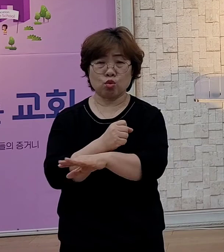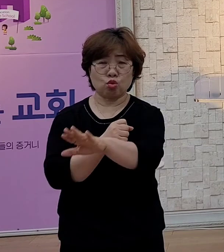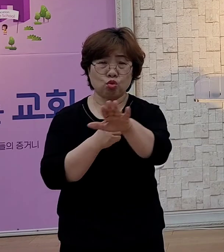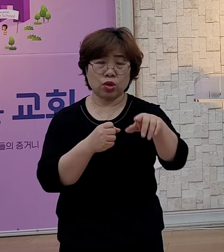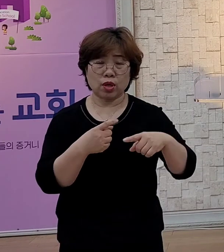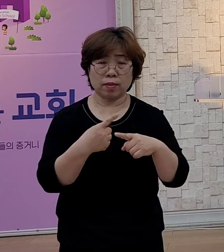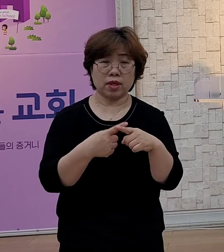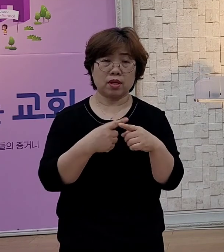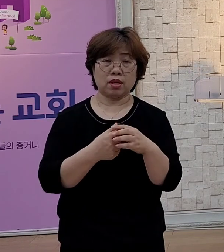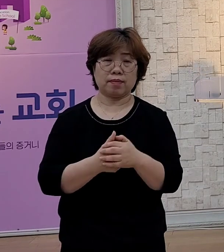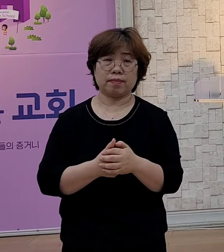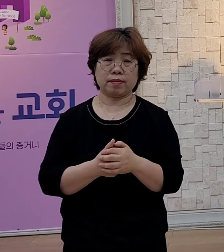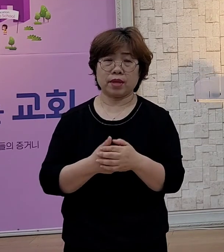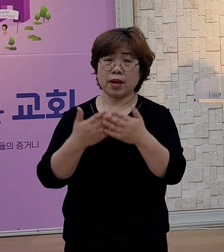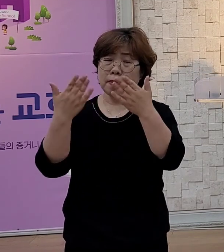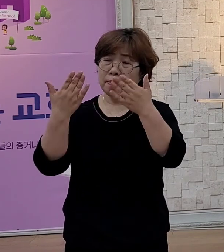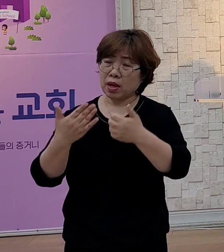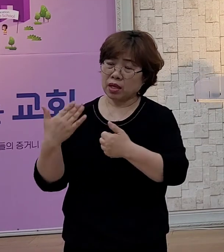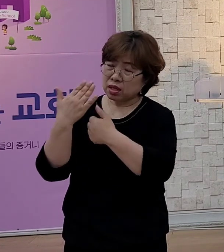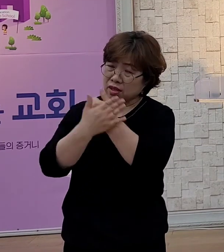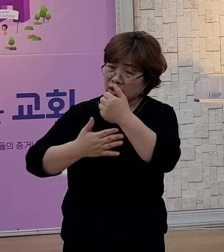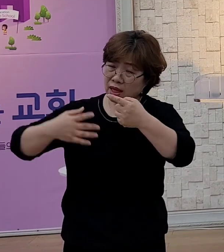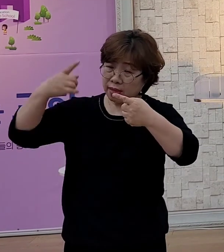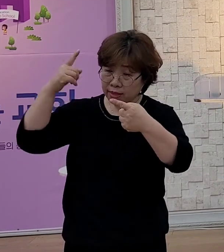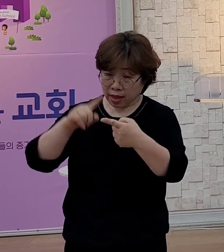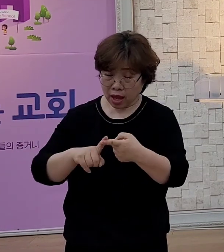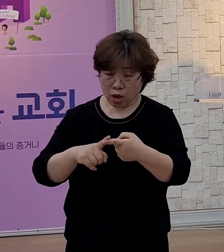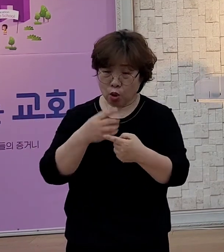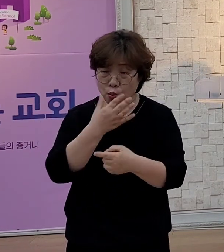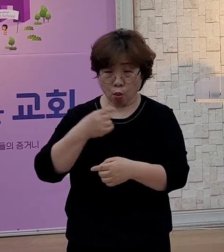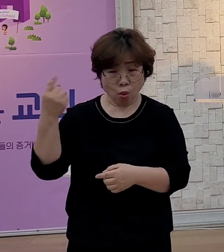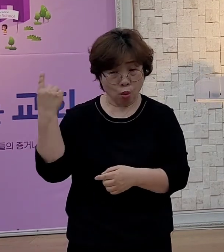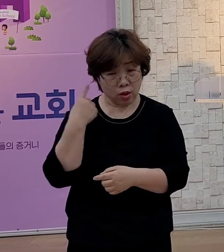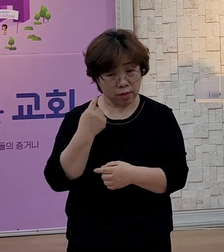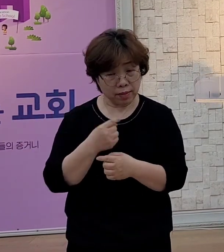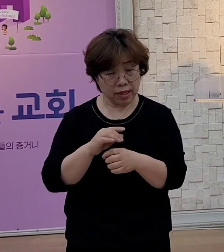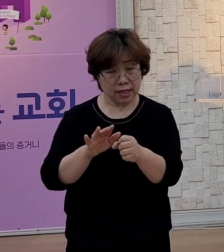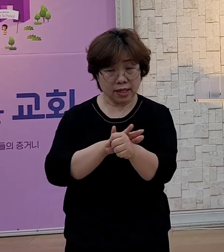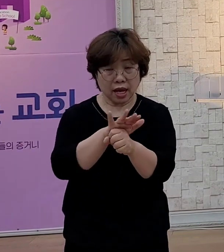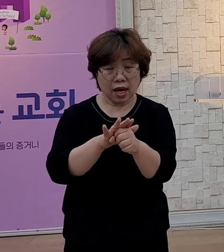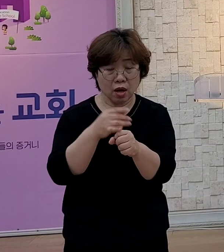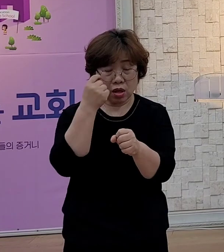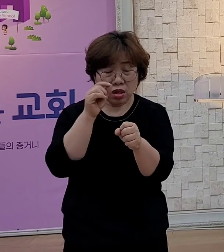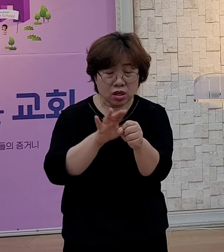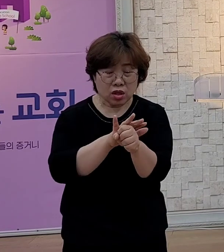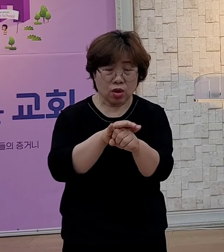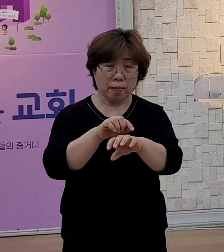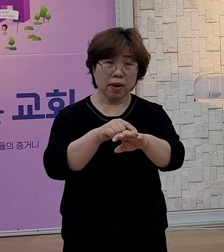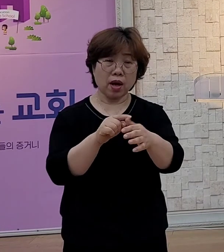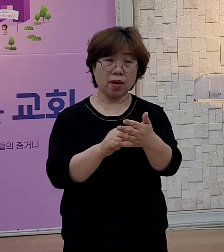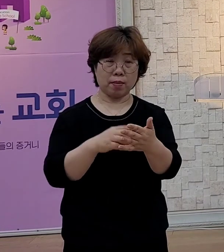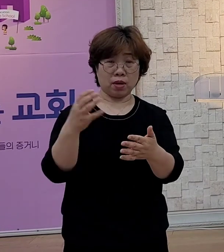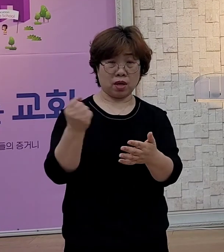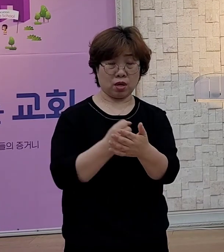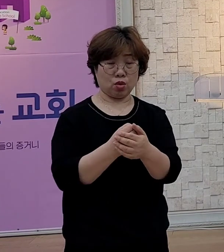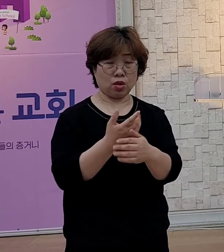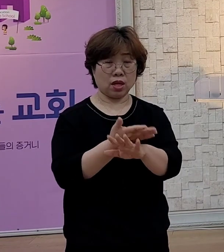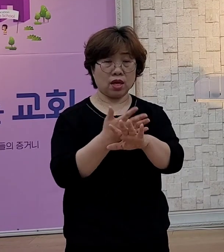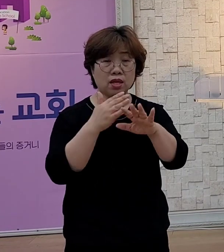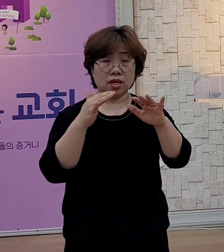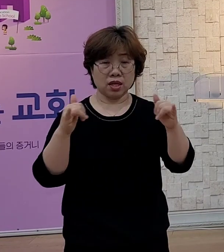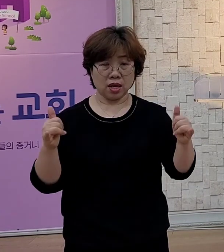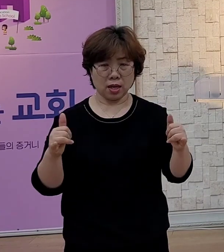마찬가지, 그 받은 은혜대로 그 복음의 사랑과 긍휼의 마음을 가지고 우리가 다른